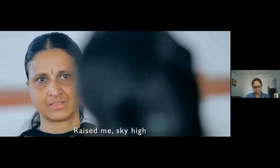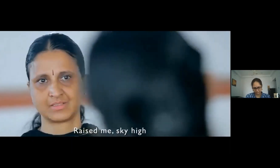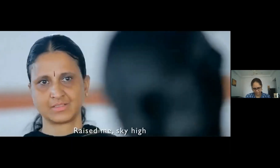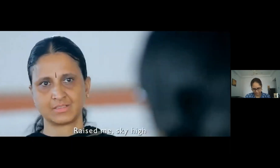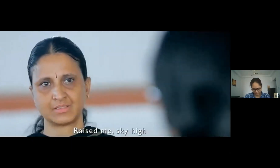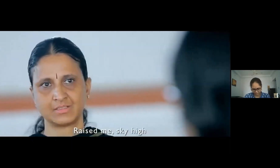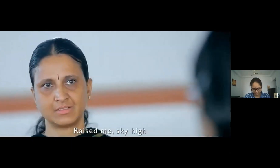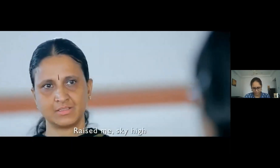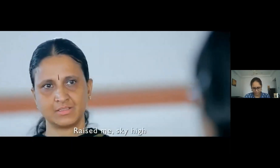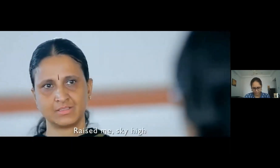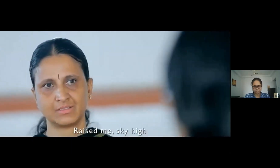ಬೆಳೆಸಿದೆ